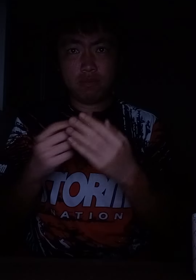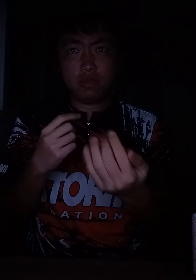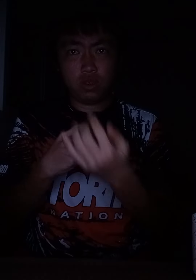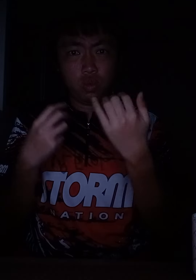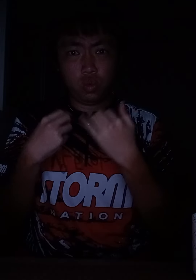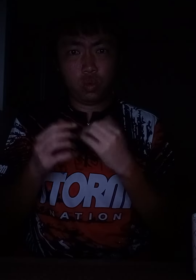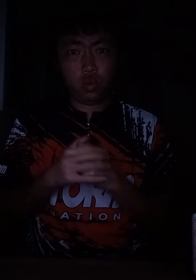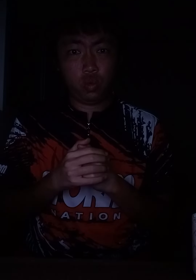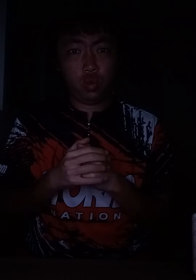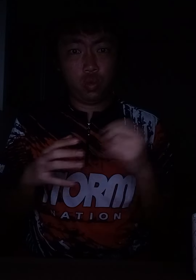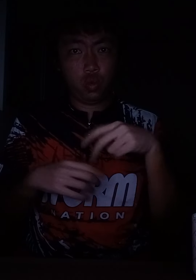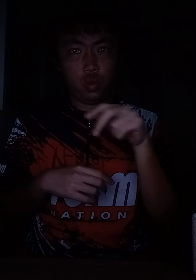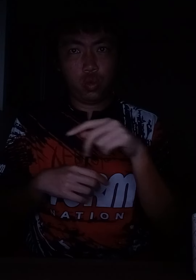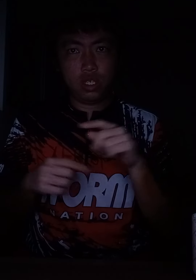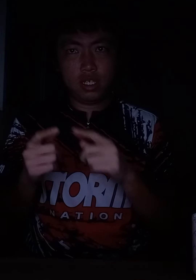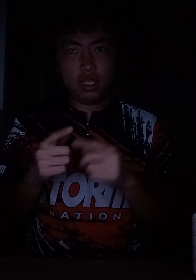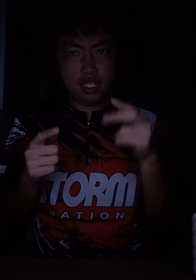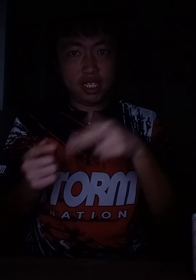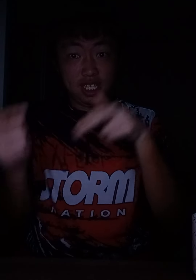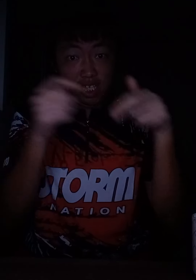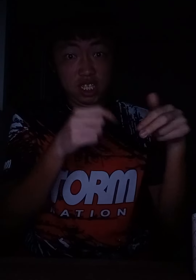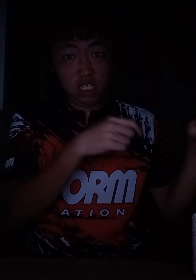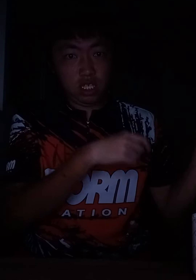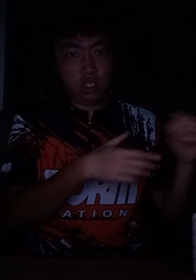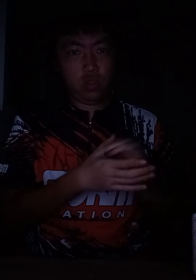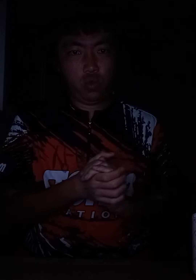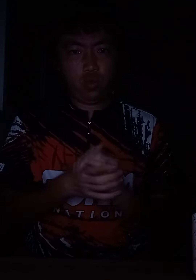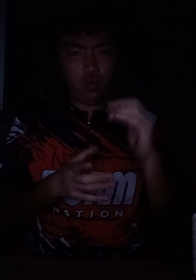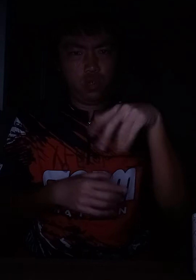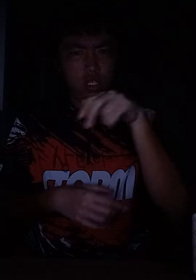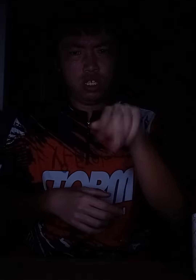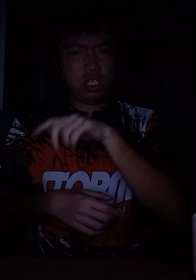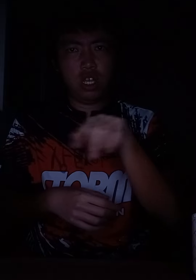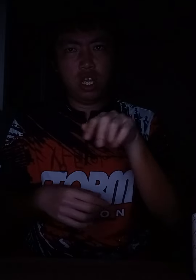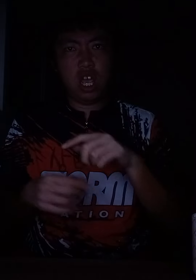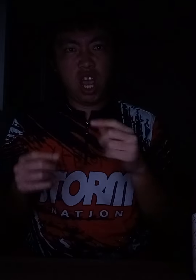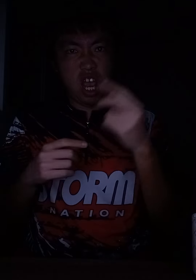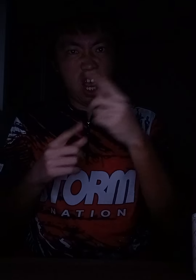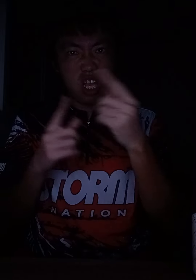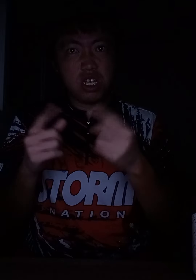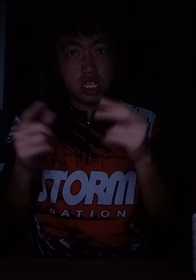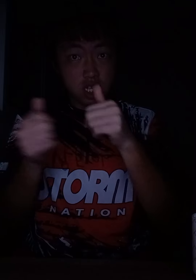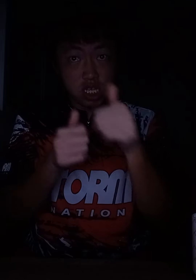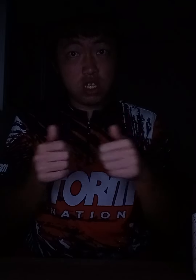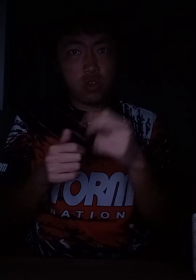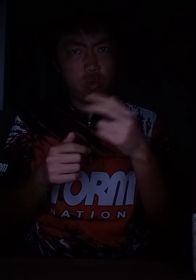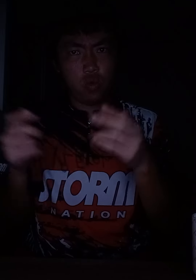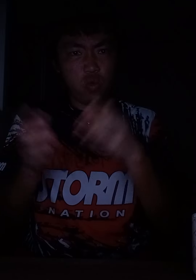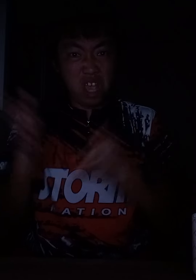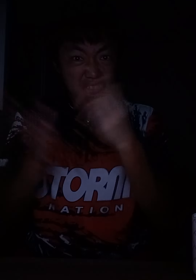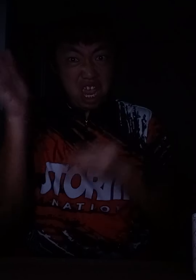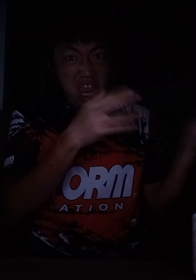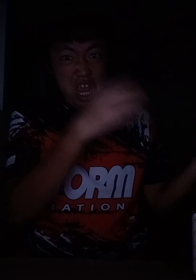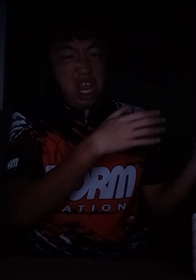거예요. 그제야 이제 강제로 하차시켰다라고 알려지고 있는데 문제는 환승에서 보조란 겁니다. 경찰에 신고를